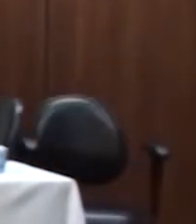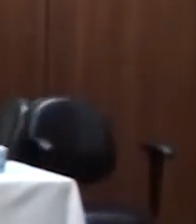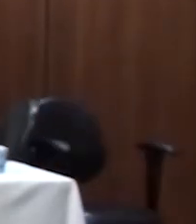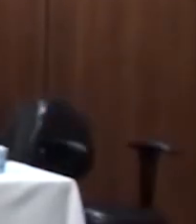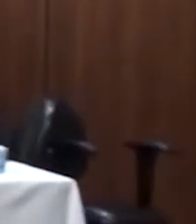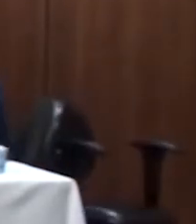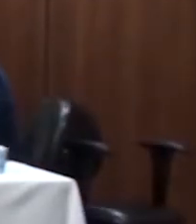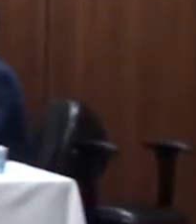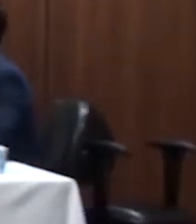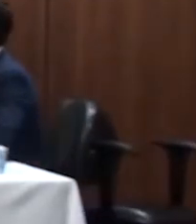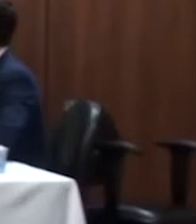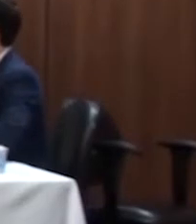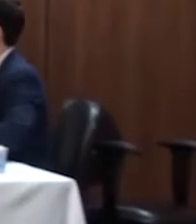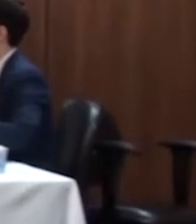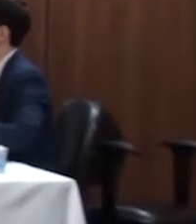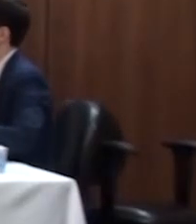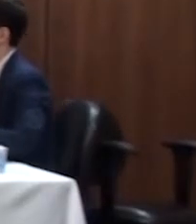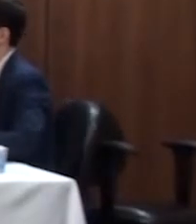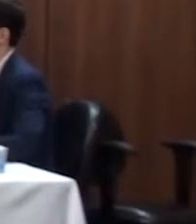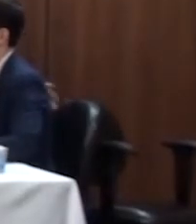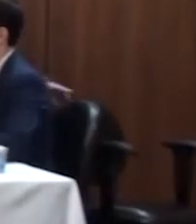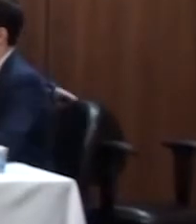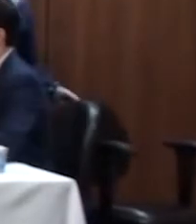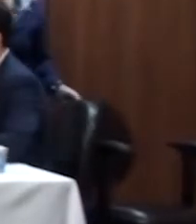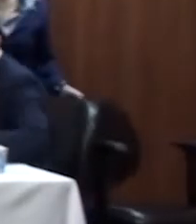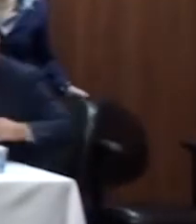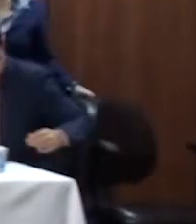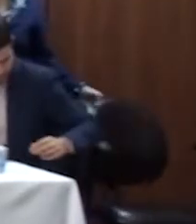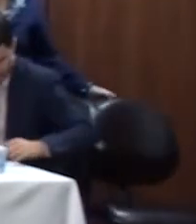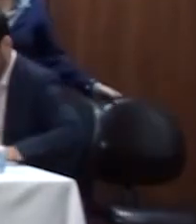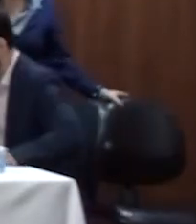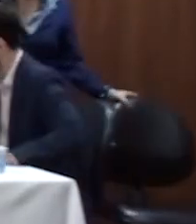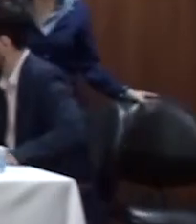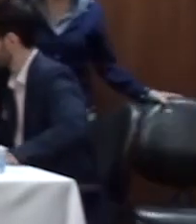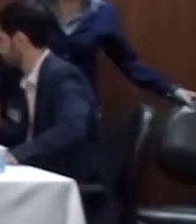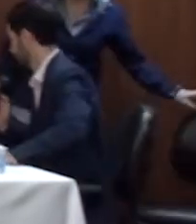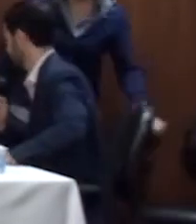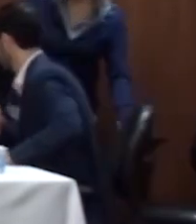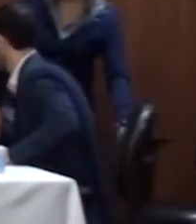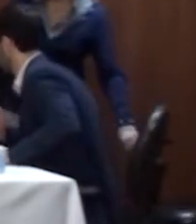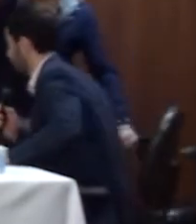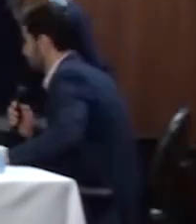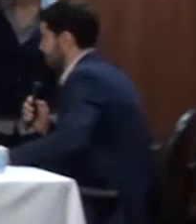eu acho que a gente vai ter que ficar separado para poder... Não, dá para uma sentar aqui e nós aí. Pronto.